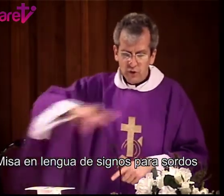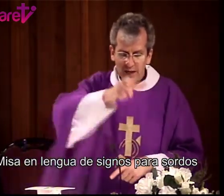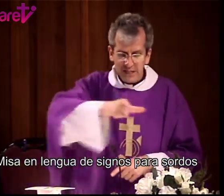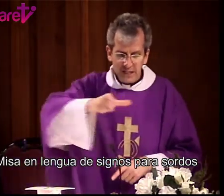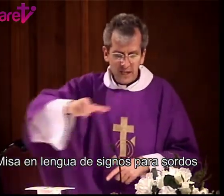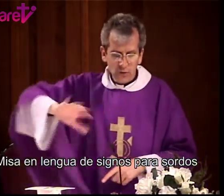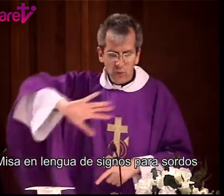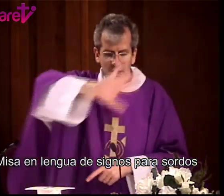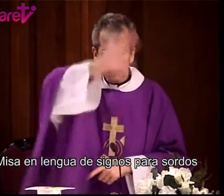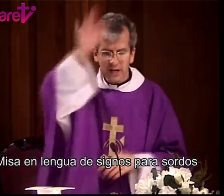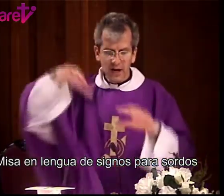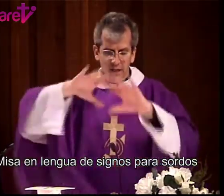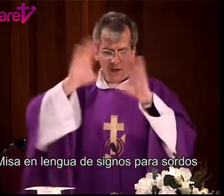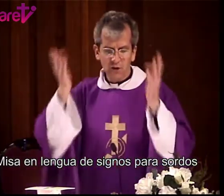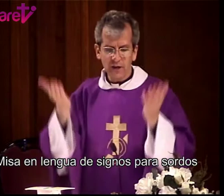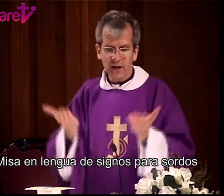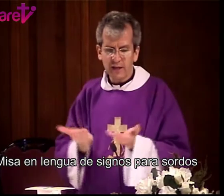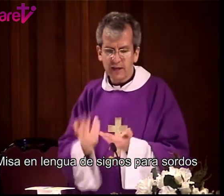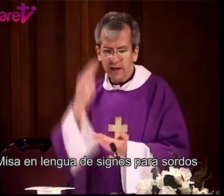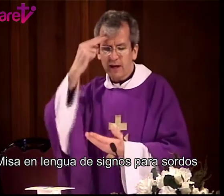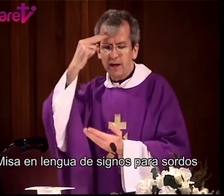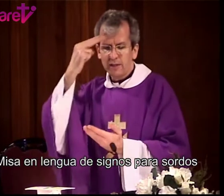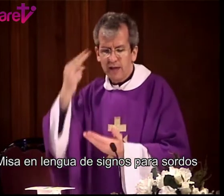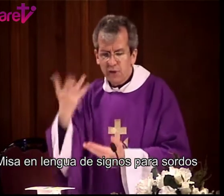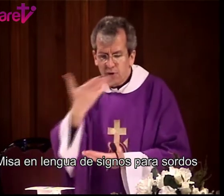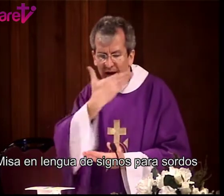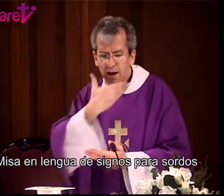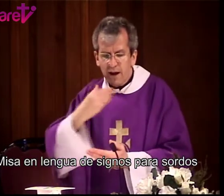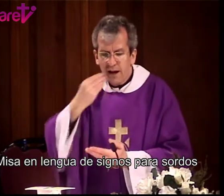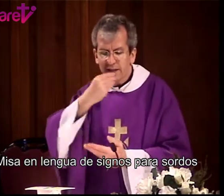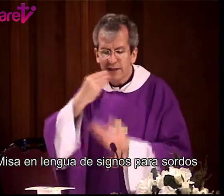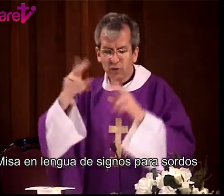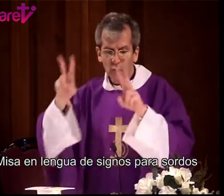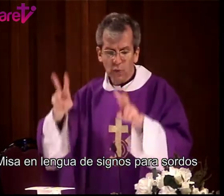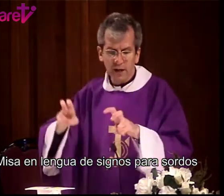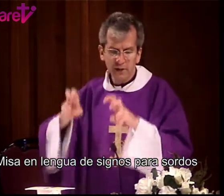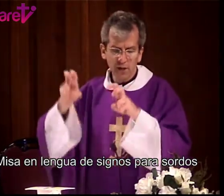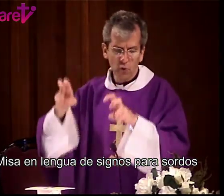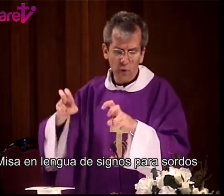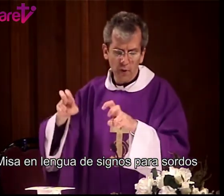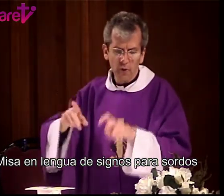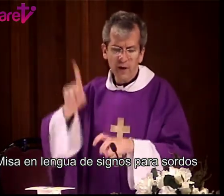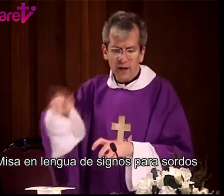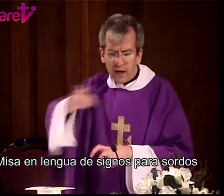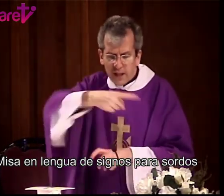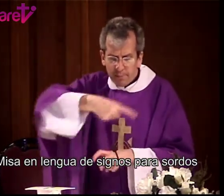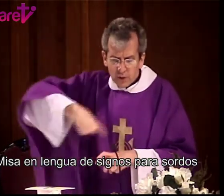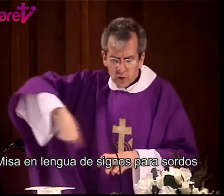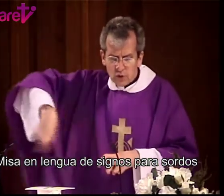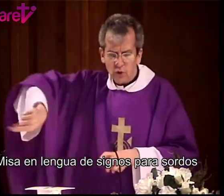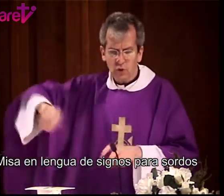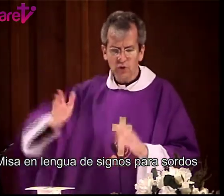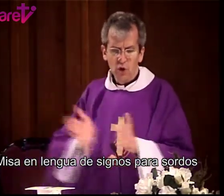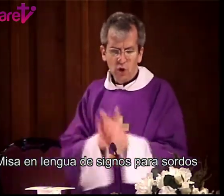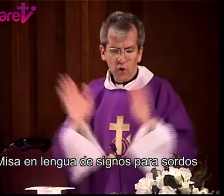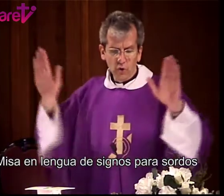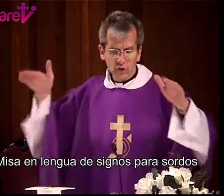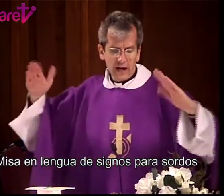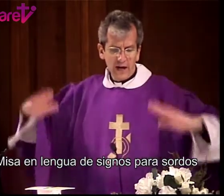las criaturas en el cielo y en la tierra te adoran cantando un cántico nuevo. Y también nosotros, con los ángeles